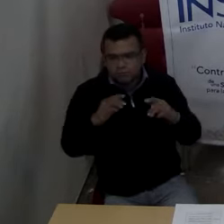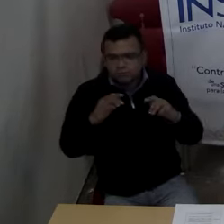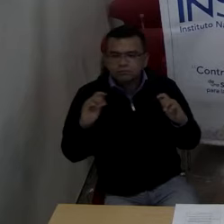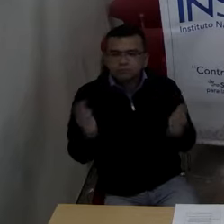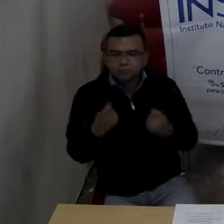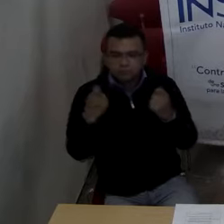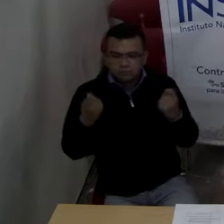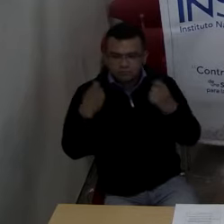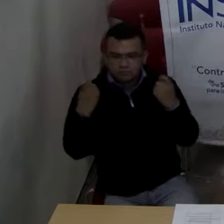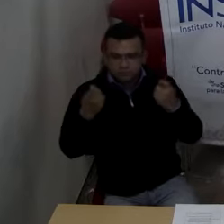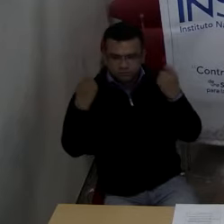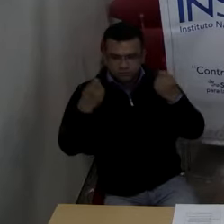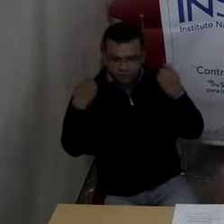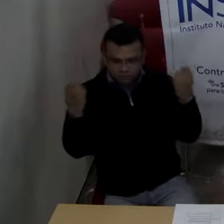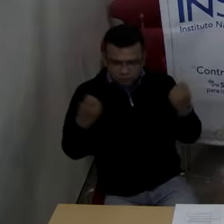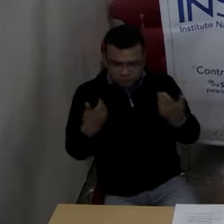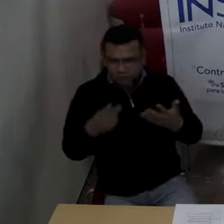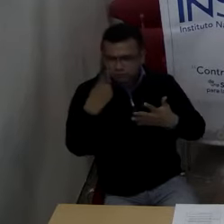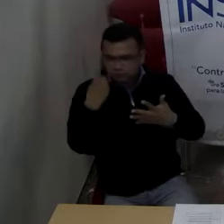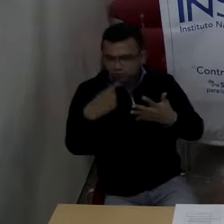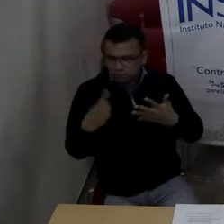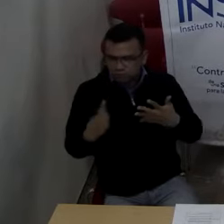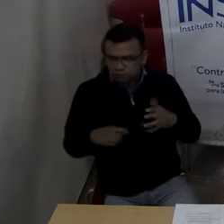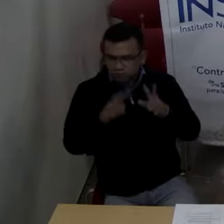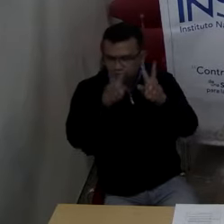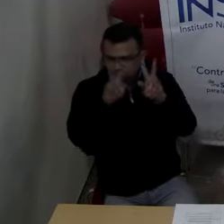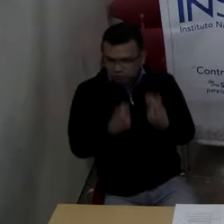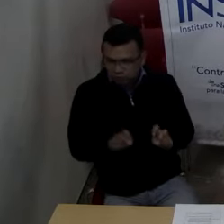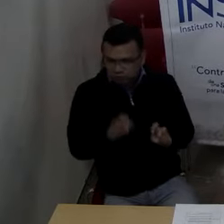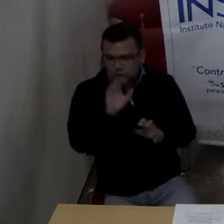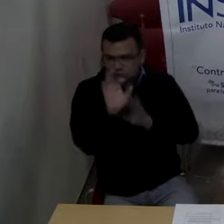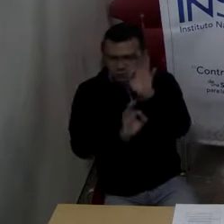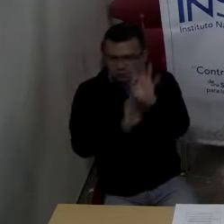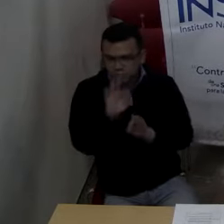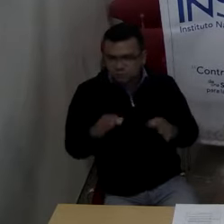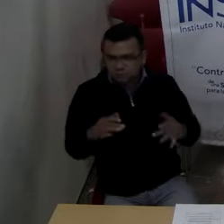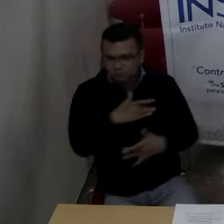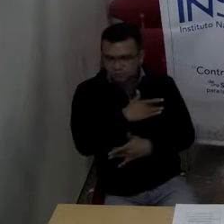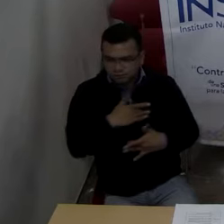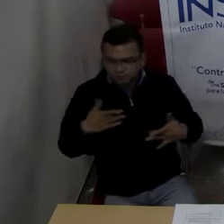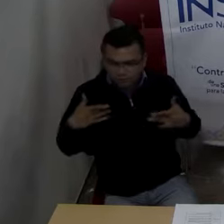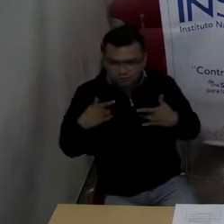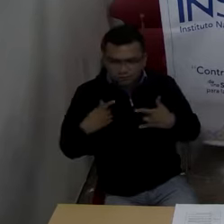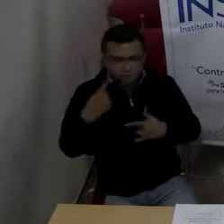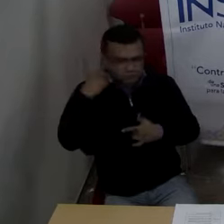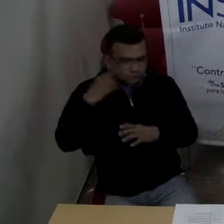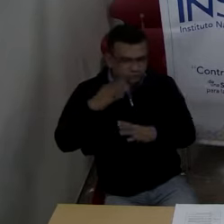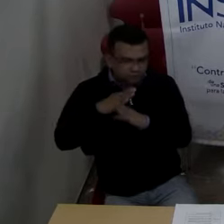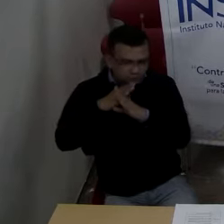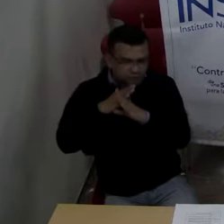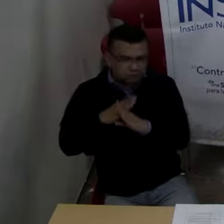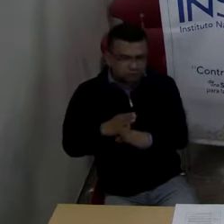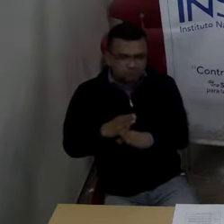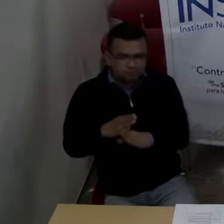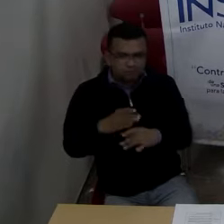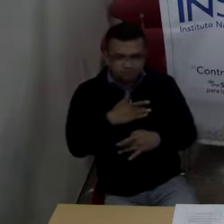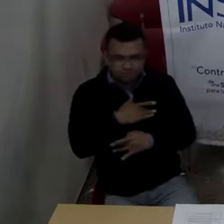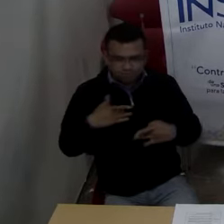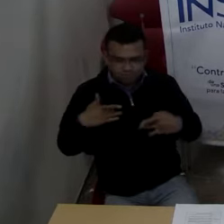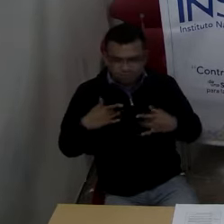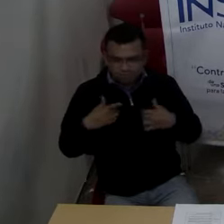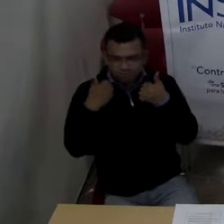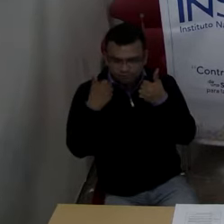de los factores protectores de la salud auditiva comunicativa y la prevención de la discapacidad, así como